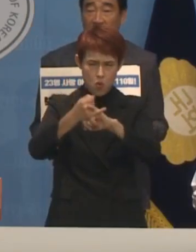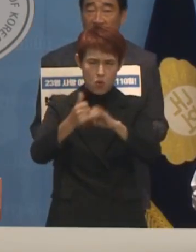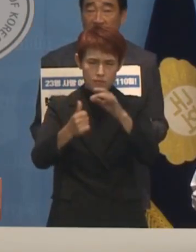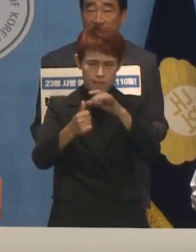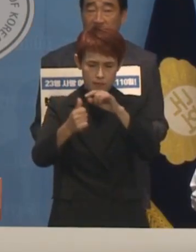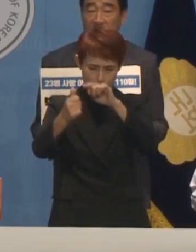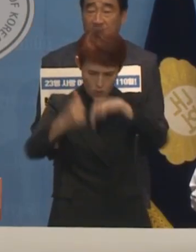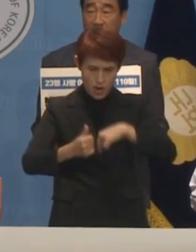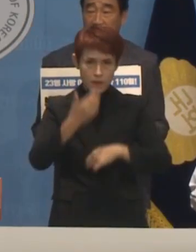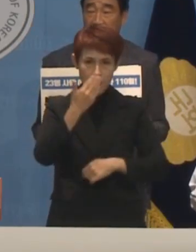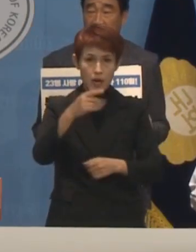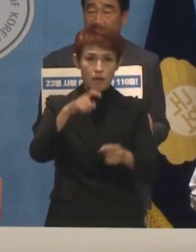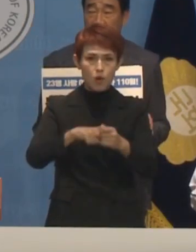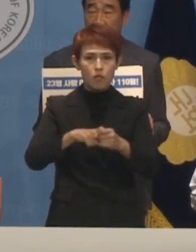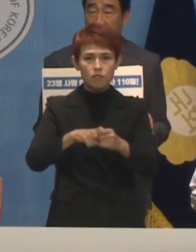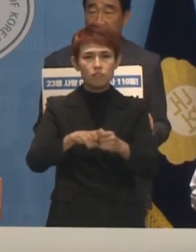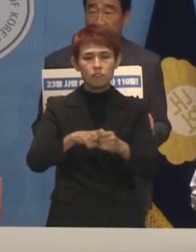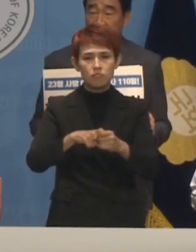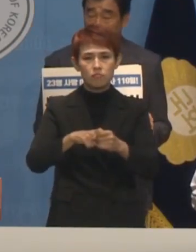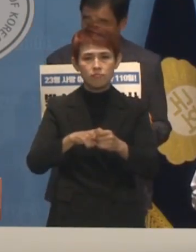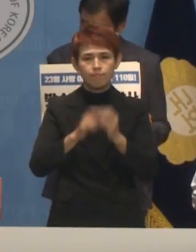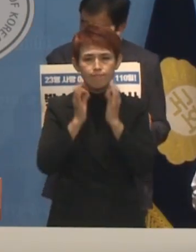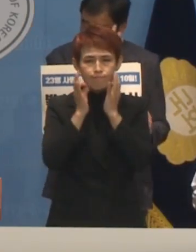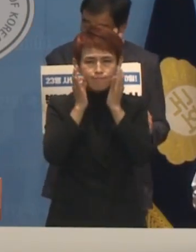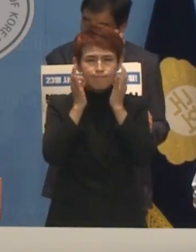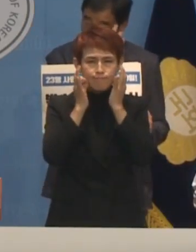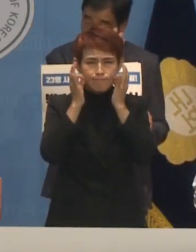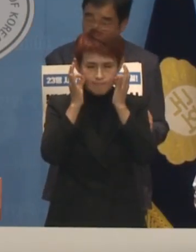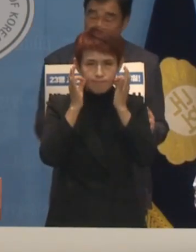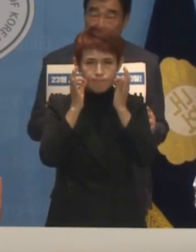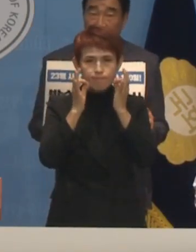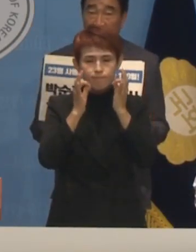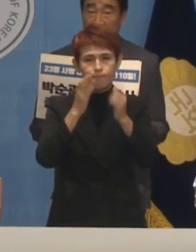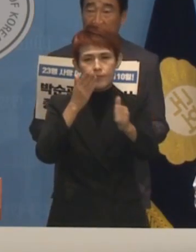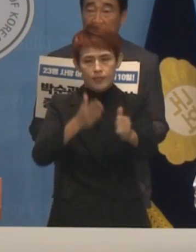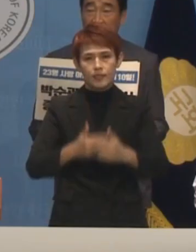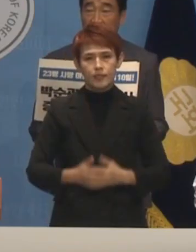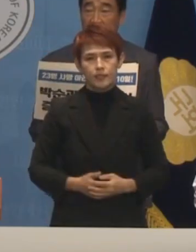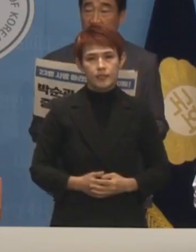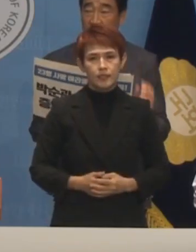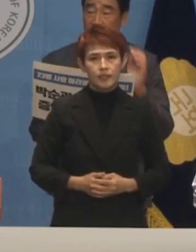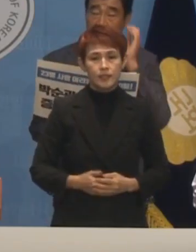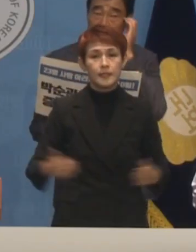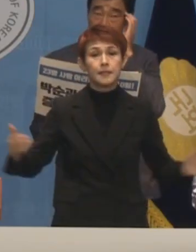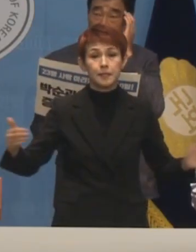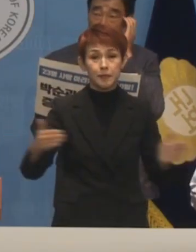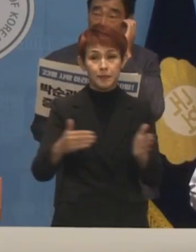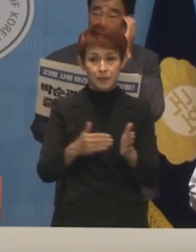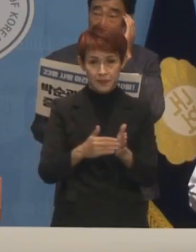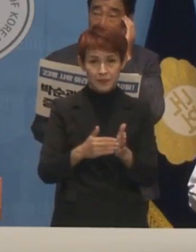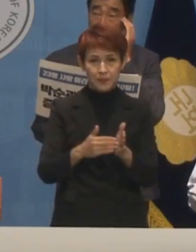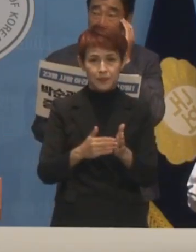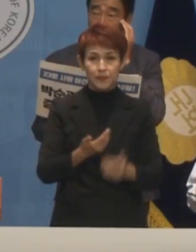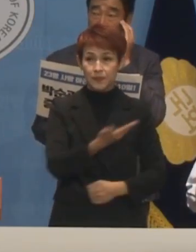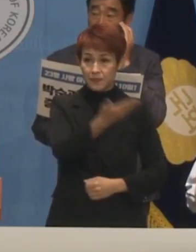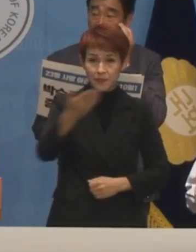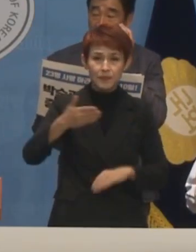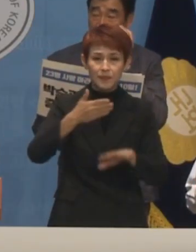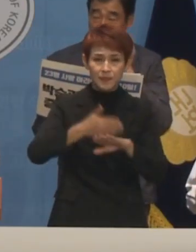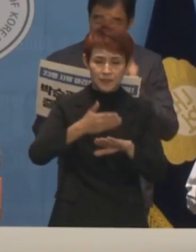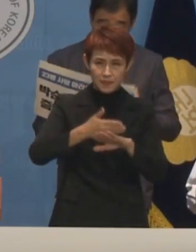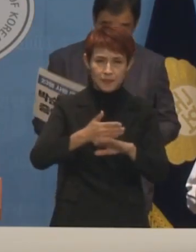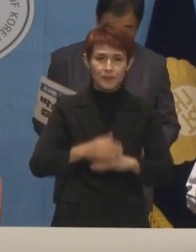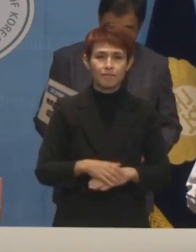수 있도록 다 함께 노력하고 함께 했으면 좋겠습니다. 기자회견 모두 참석해 주신 모든 분들께